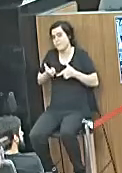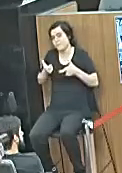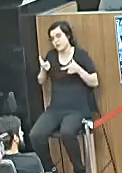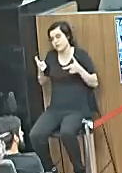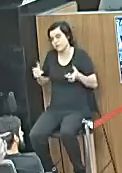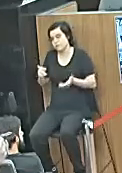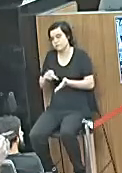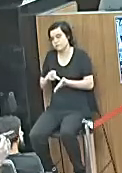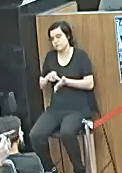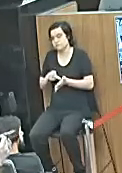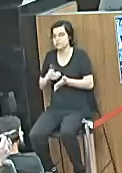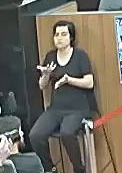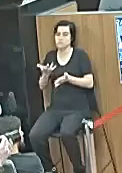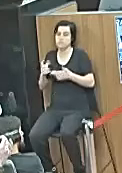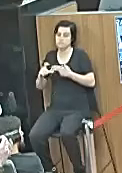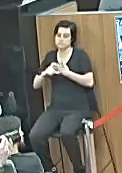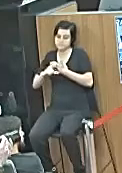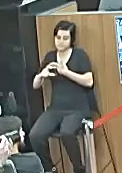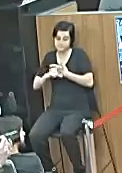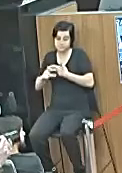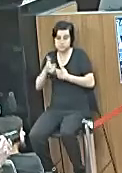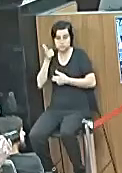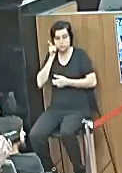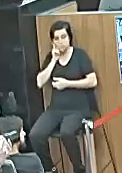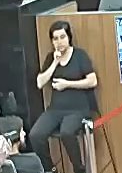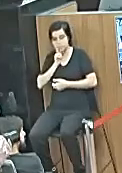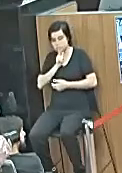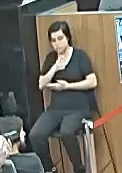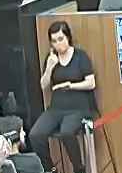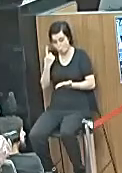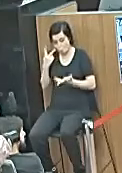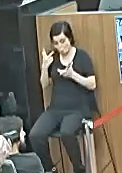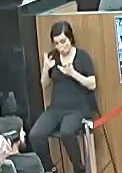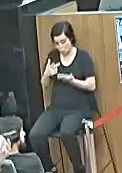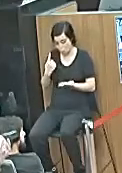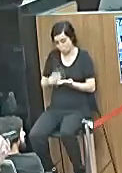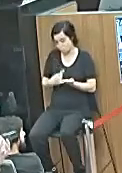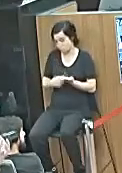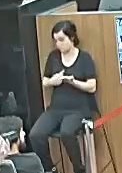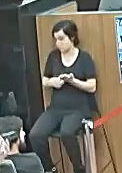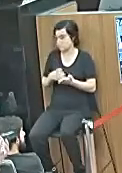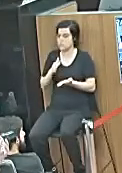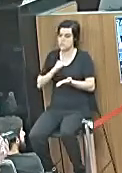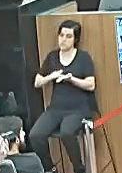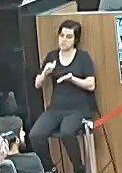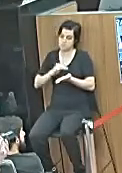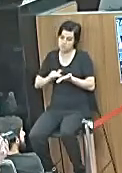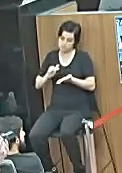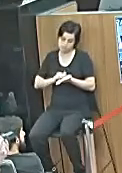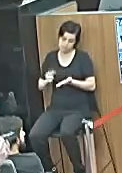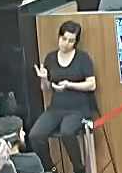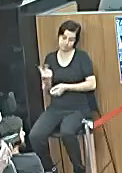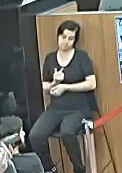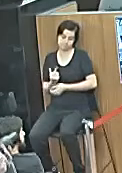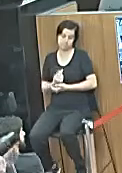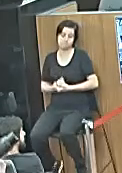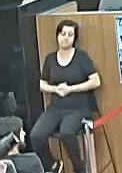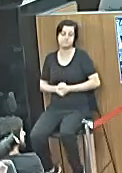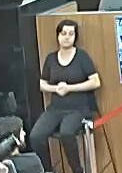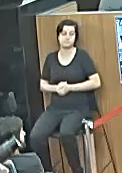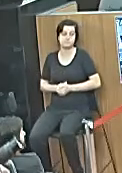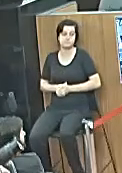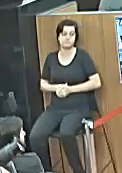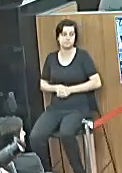esse nível de execução para a gente ficar próximo ao que foi acordado entre o secretário otto e o deputado denotou jean freire